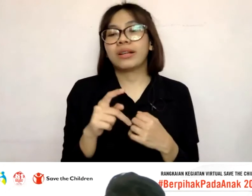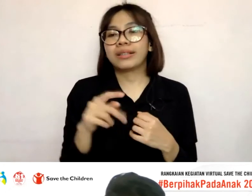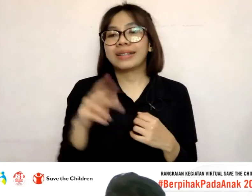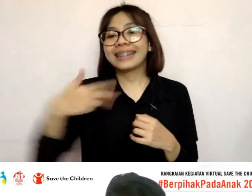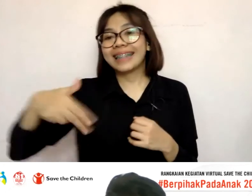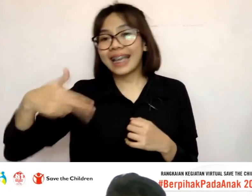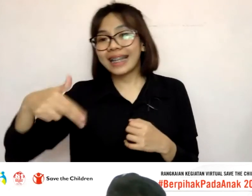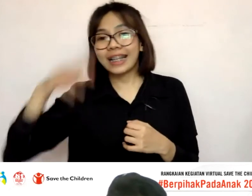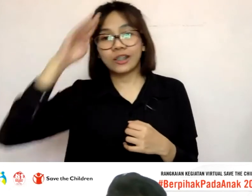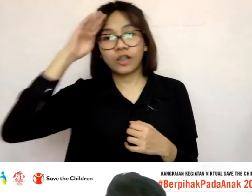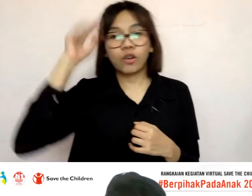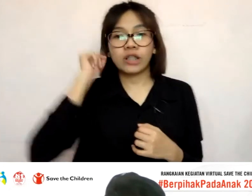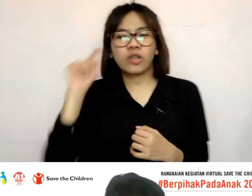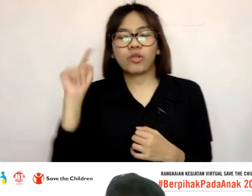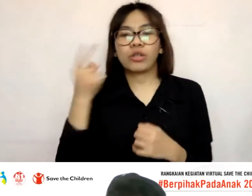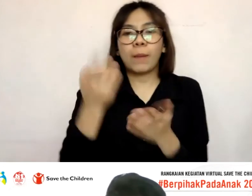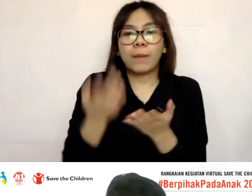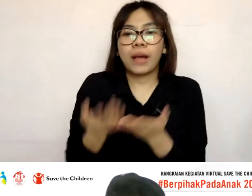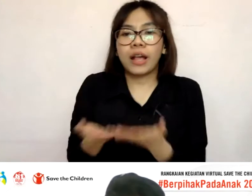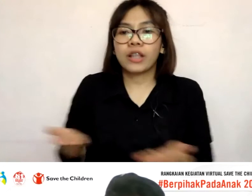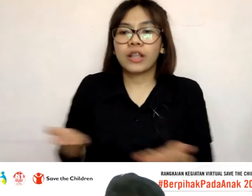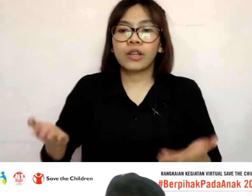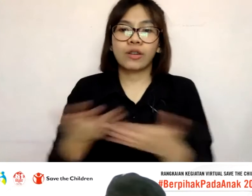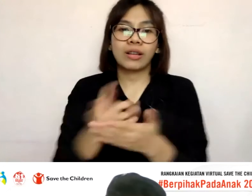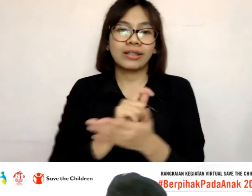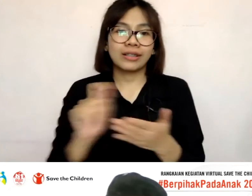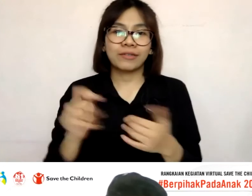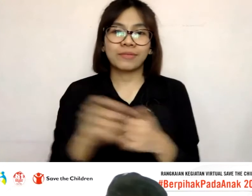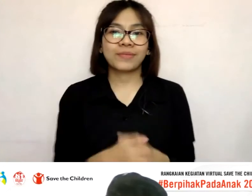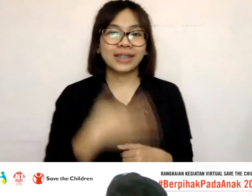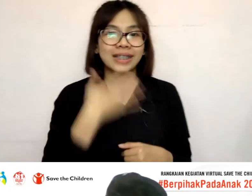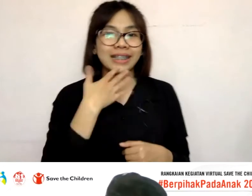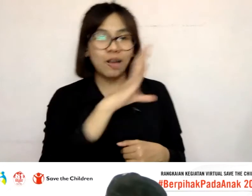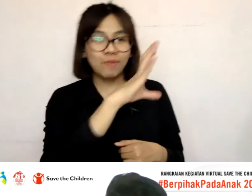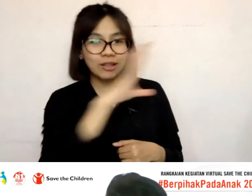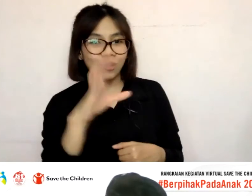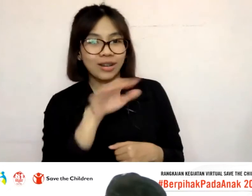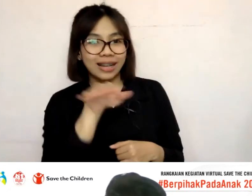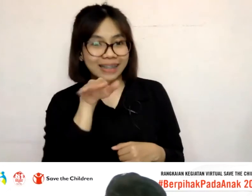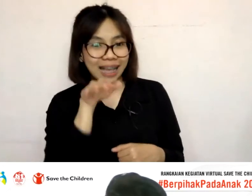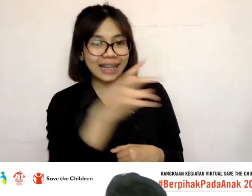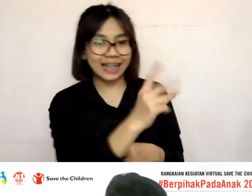lingkungan sekolah ya. Selamat sore, saya sapa lagi Zaki, Regina.